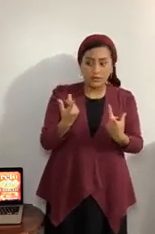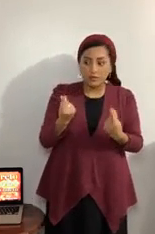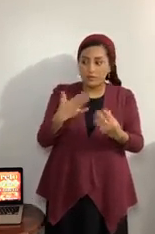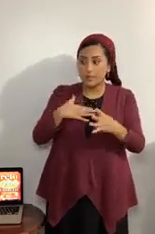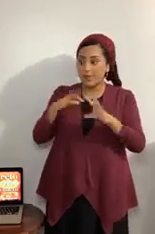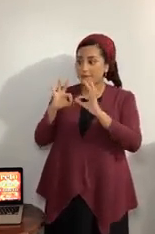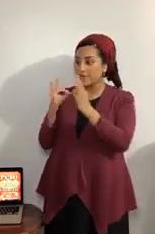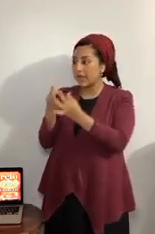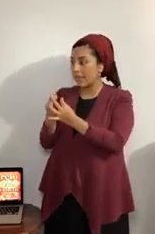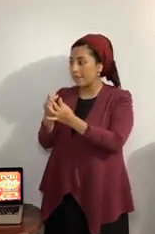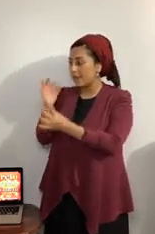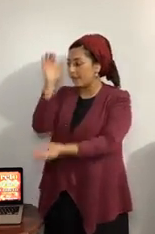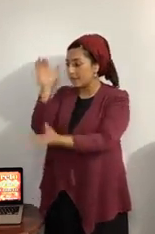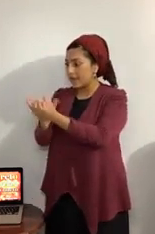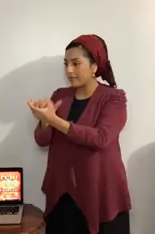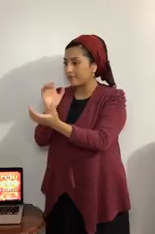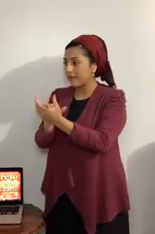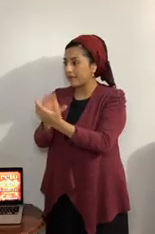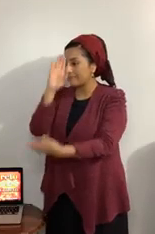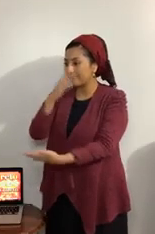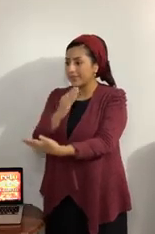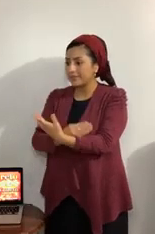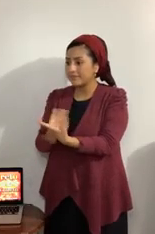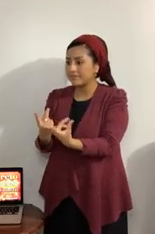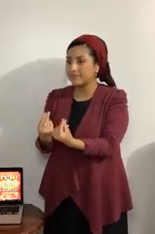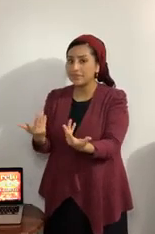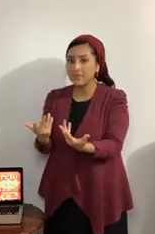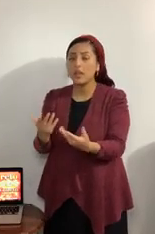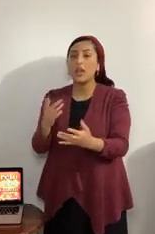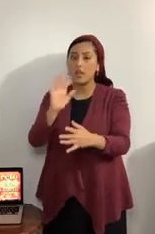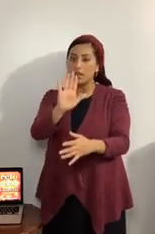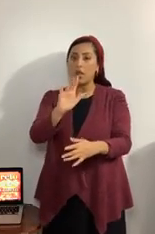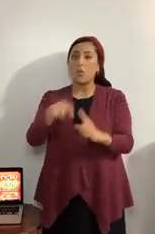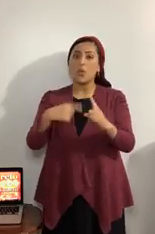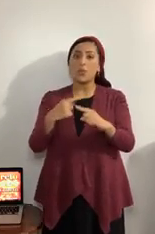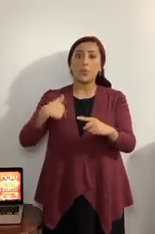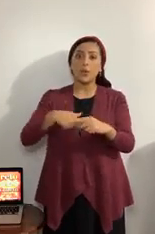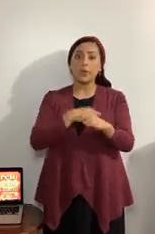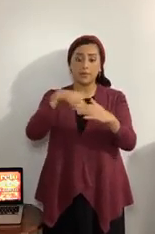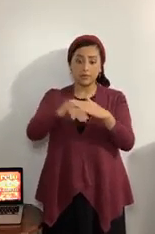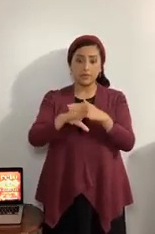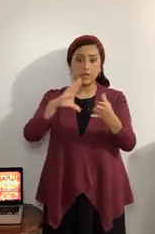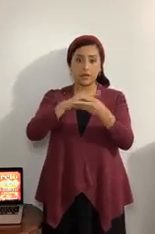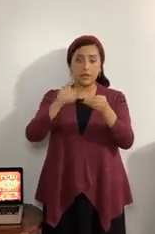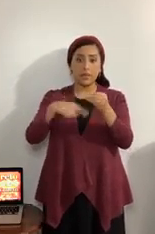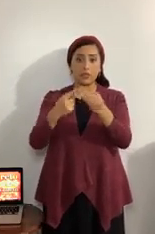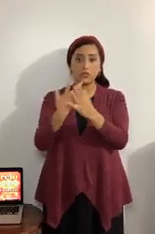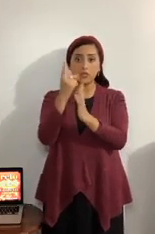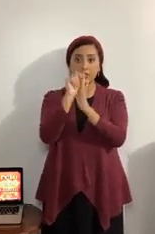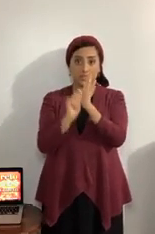esposa? ¿Qué va a pensar mis hijos? Mira, cuando entremos al estudio del Brit Hadashah, decía ya que más de uno va a